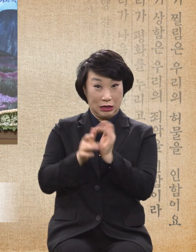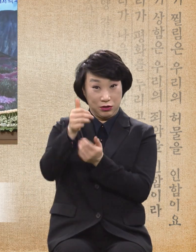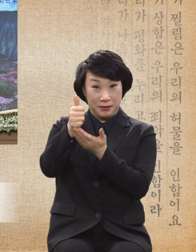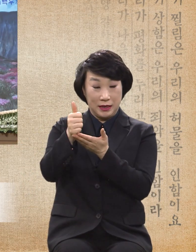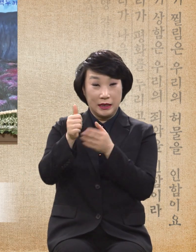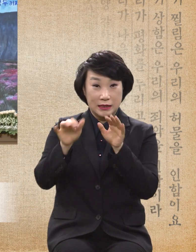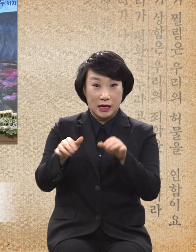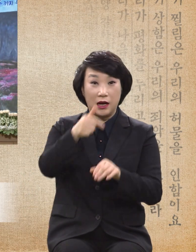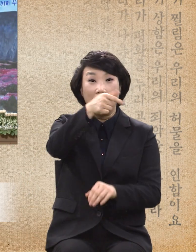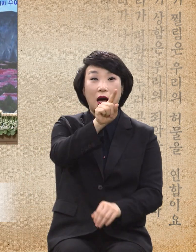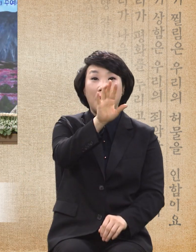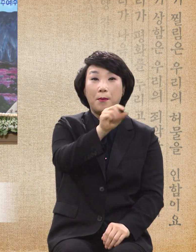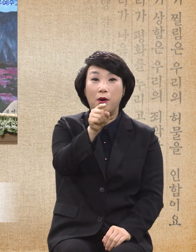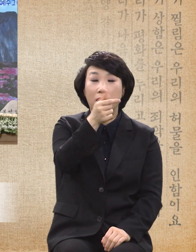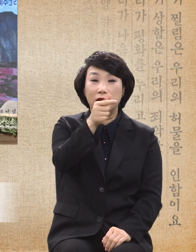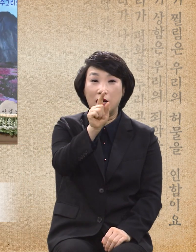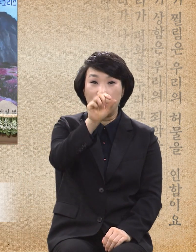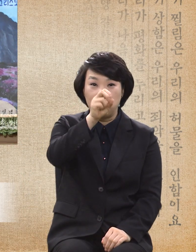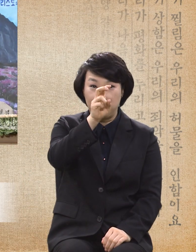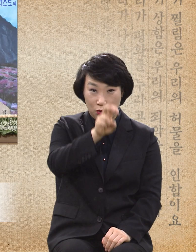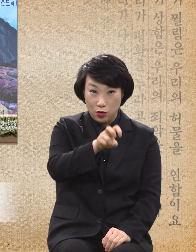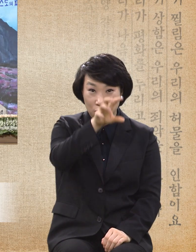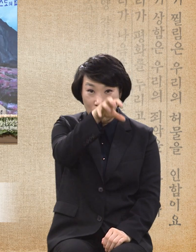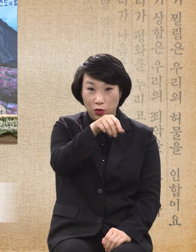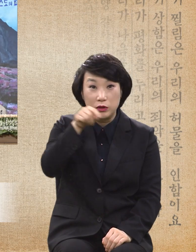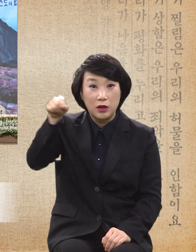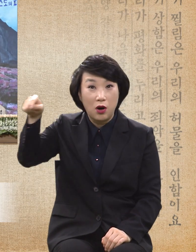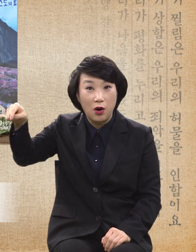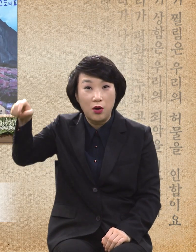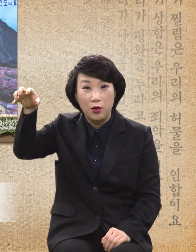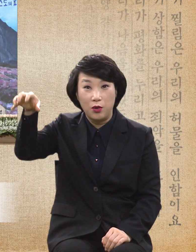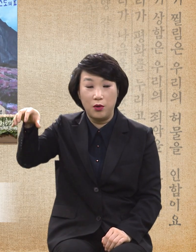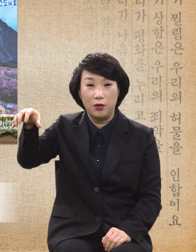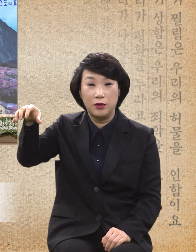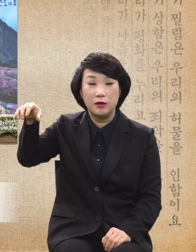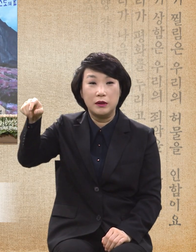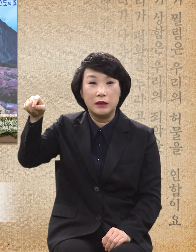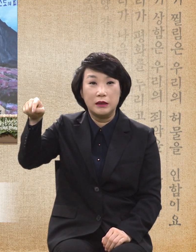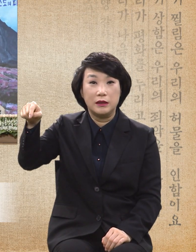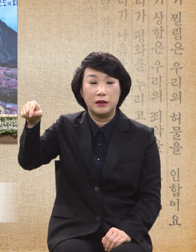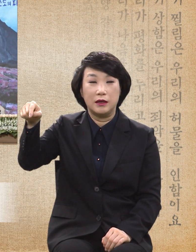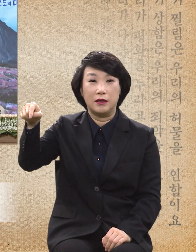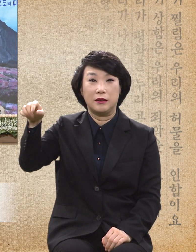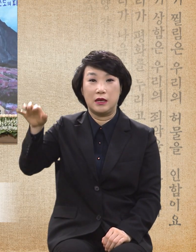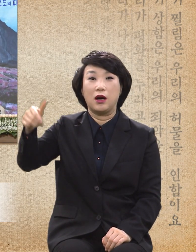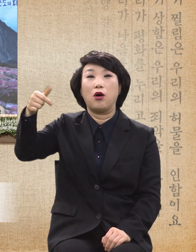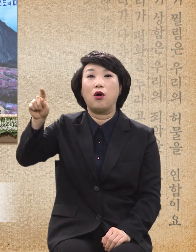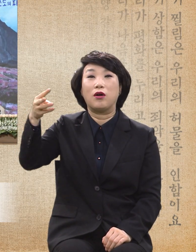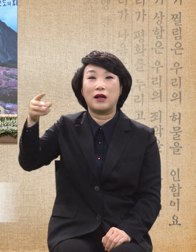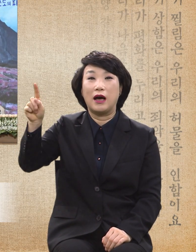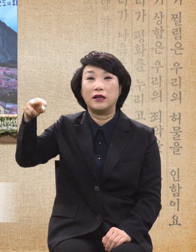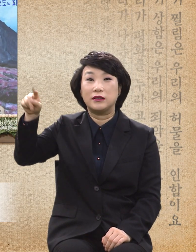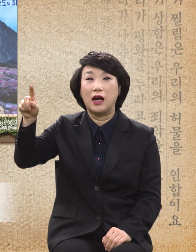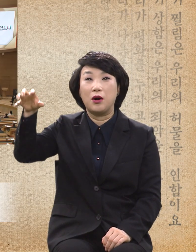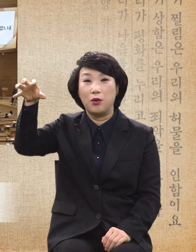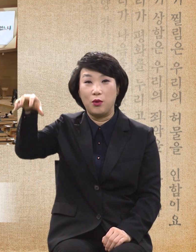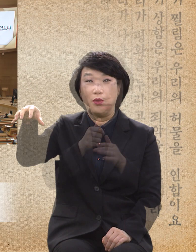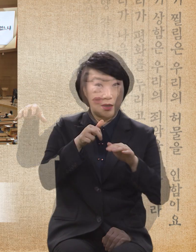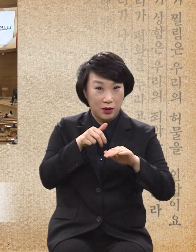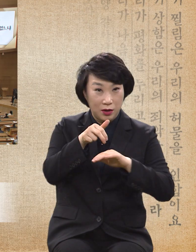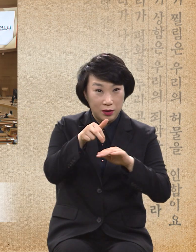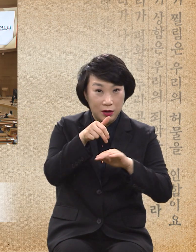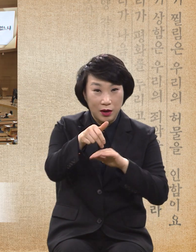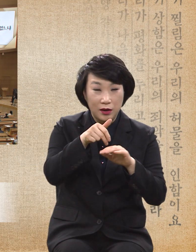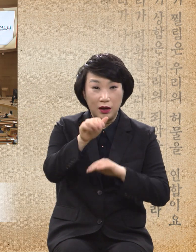가버나움 쪽에서 저 건너편 이제 고라사 지방으로